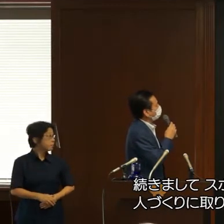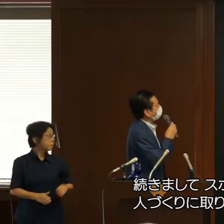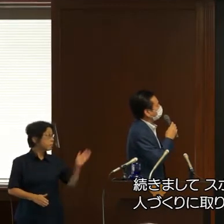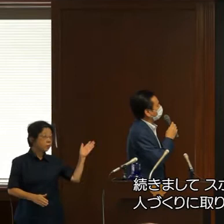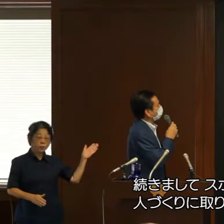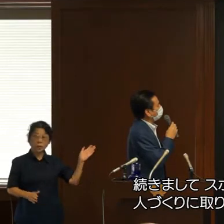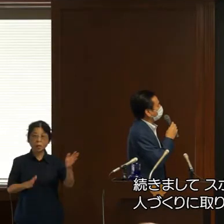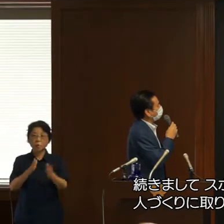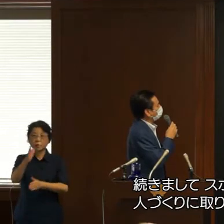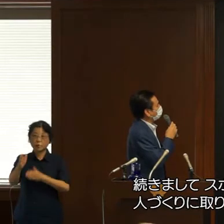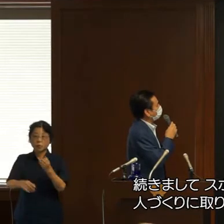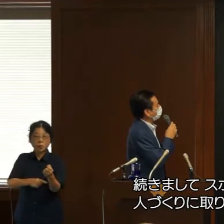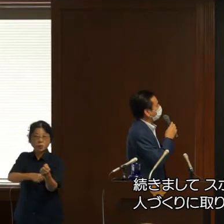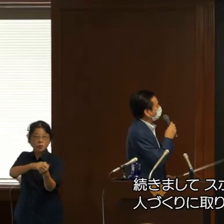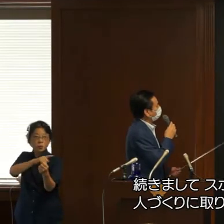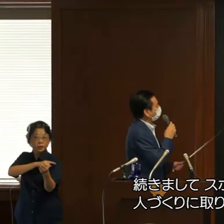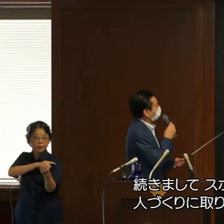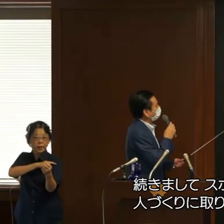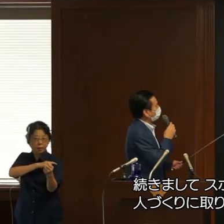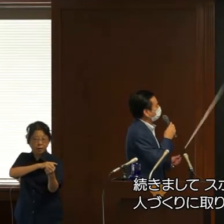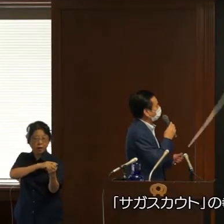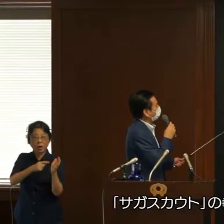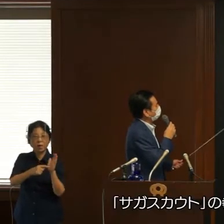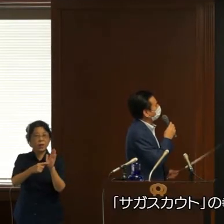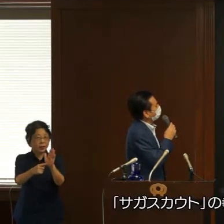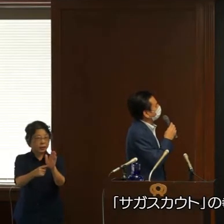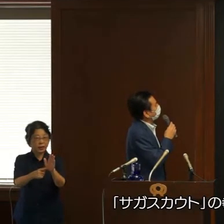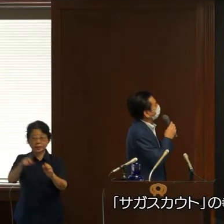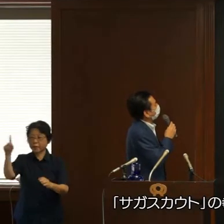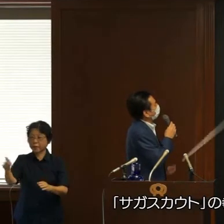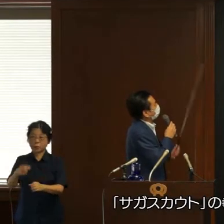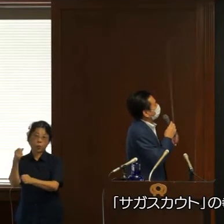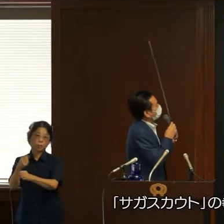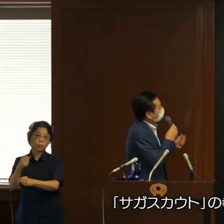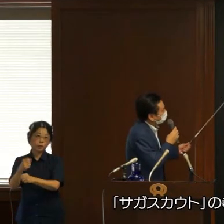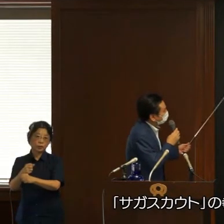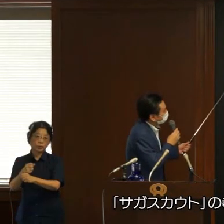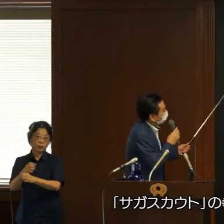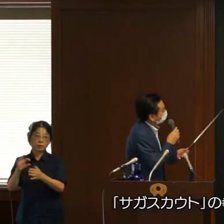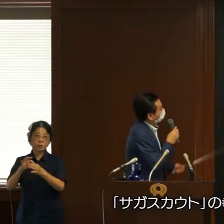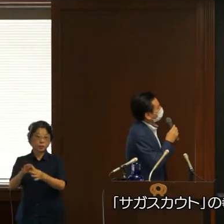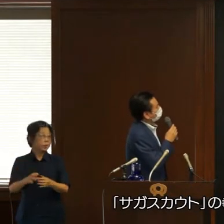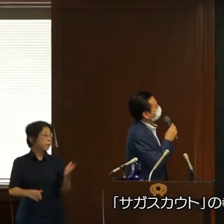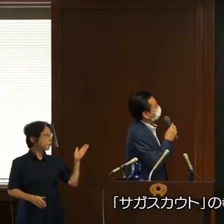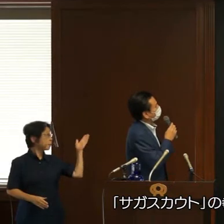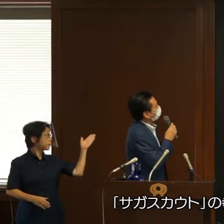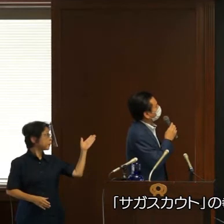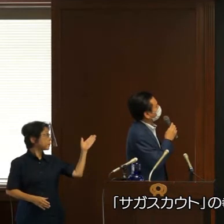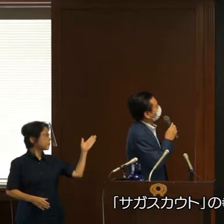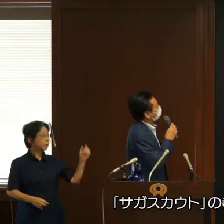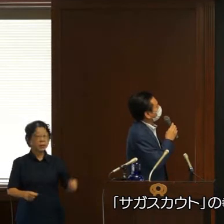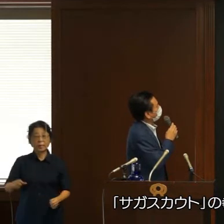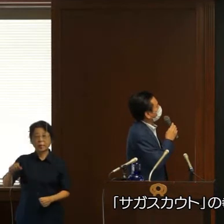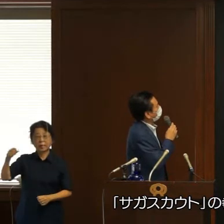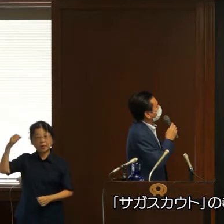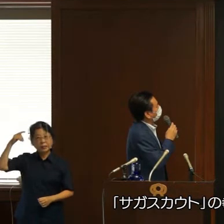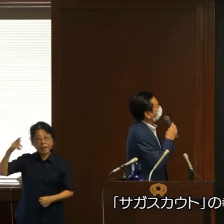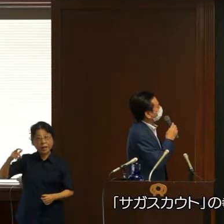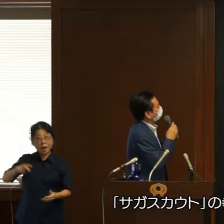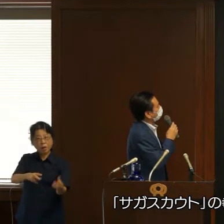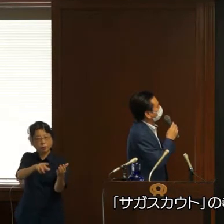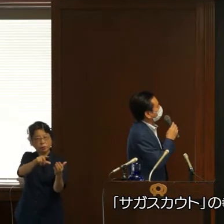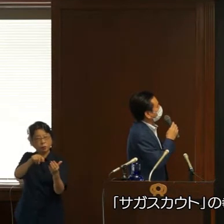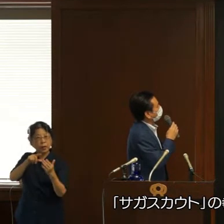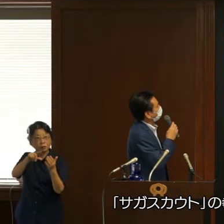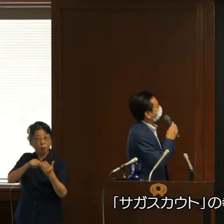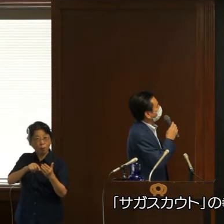力を生かした人づくりに取り組むということですが、はい、サガスカウトの参加者を募集し